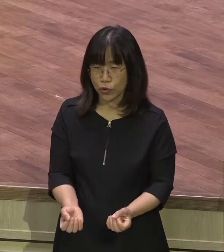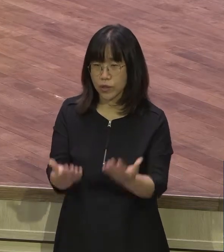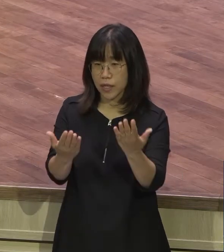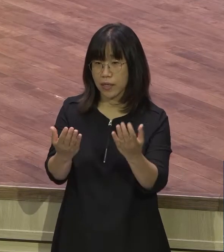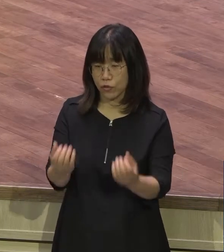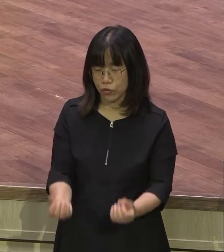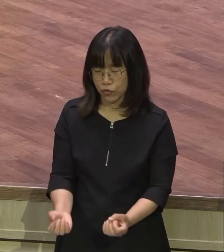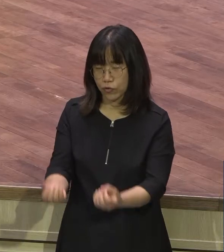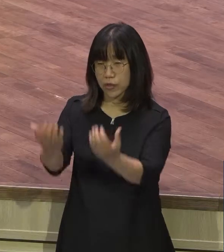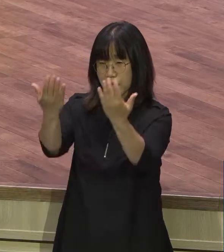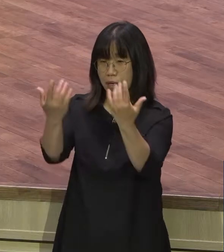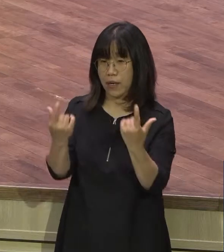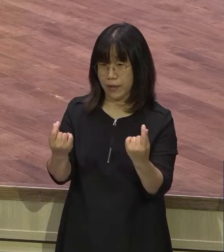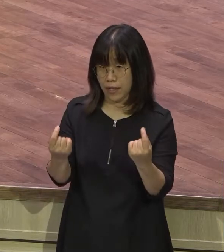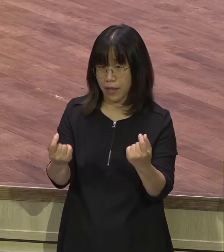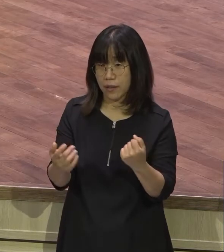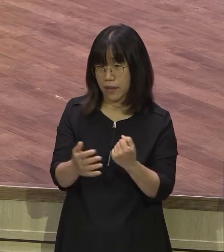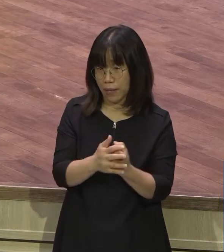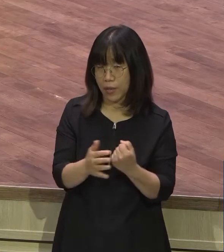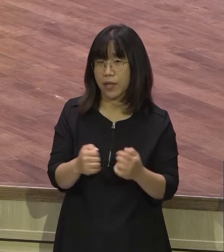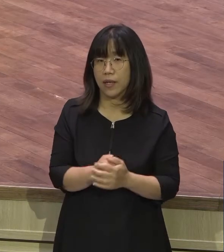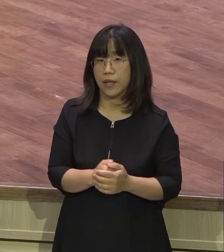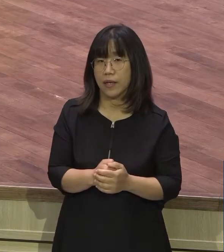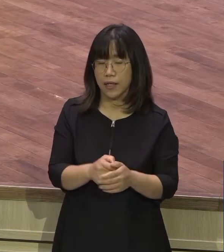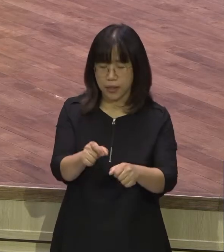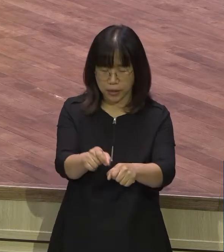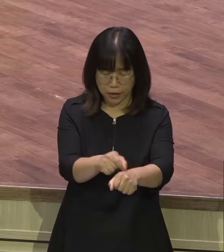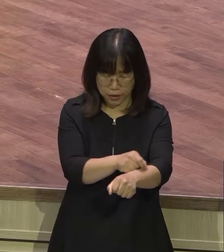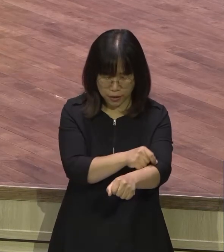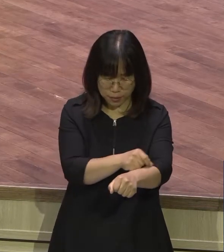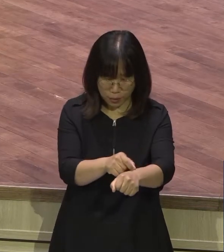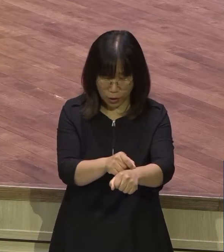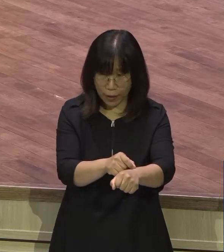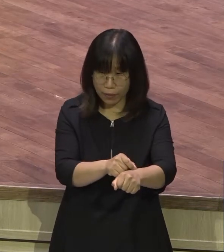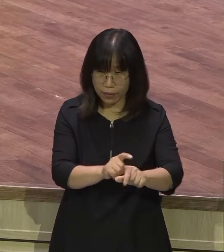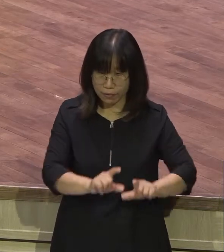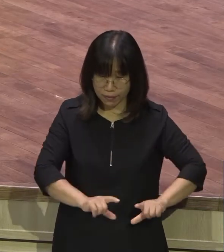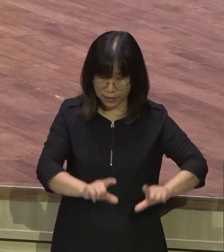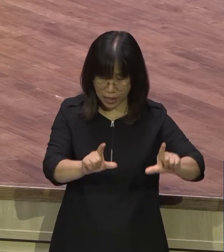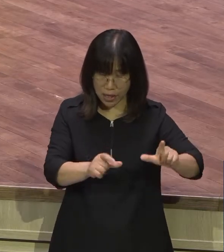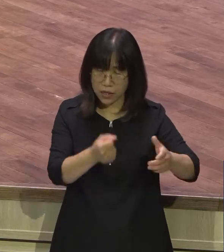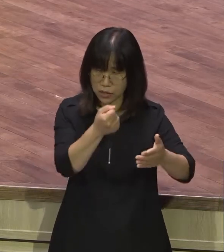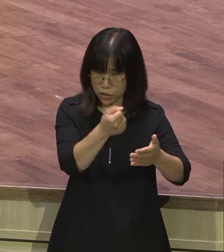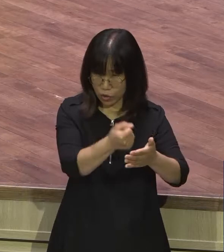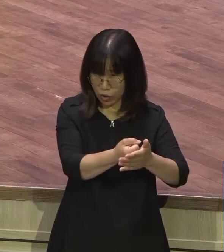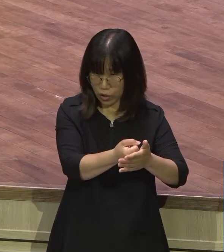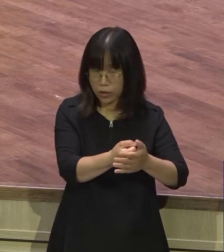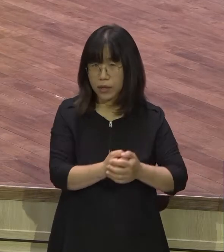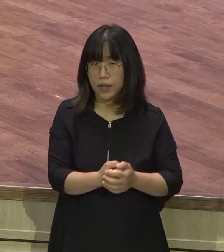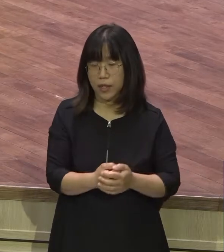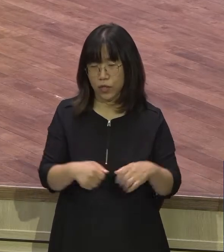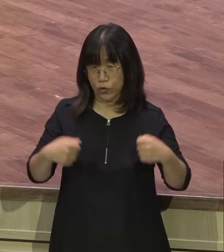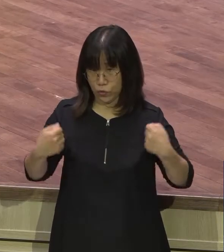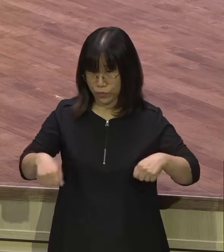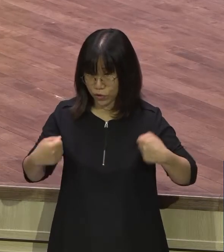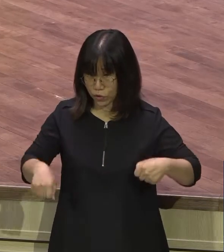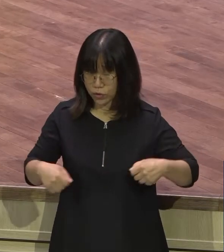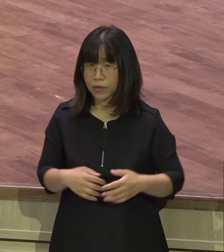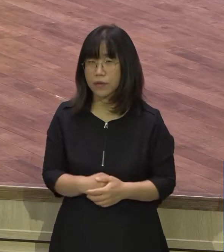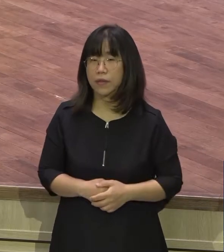성격을 띄고 있기 때문에 이 말은 특별하게 정해진 시간을 가리킵니다. 그래서 춤춘다.